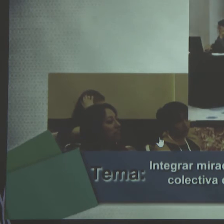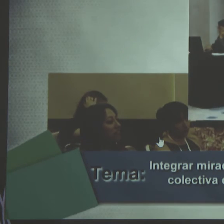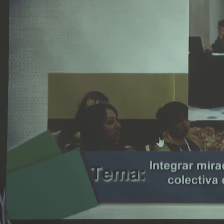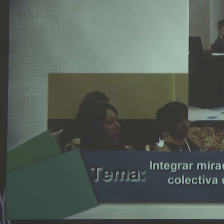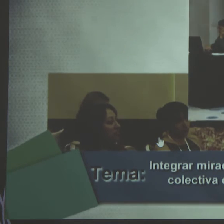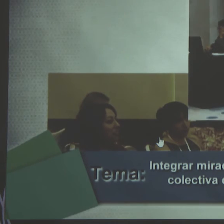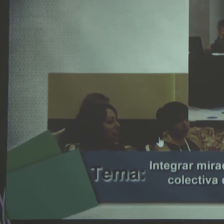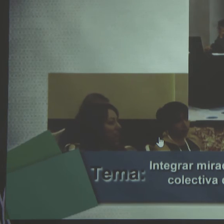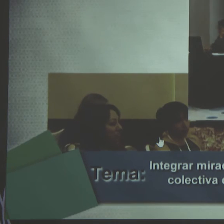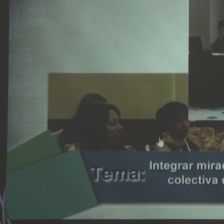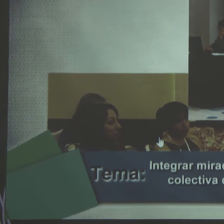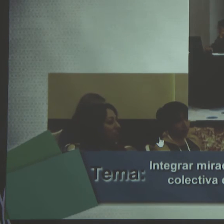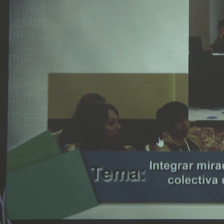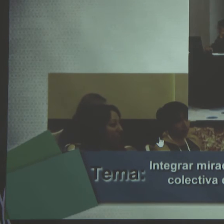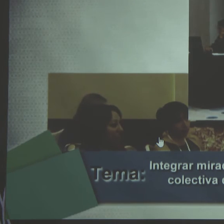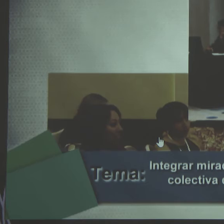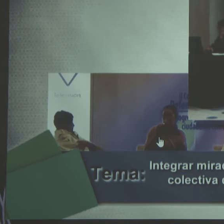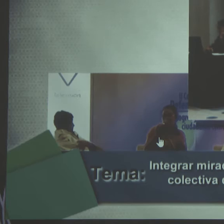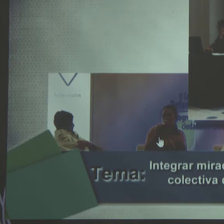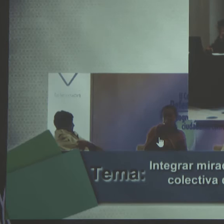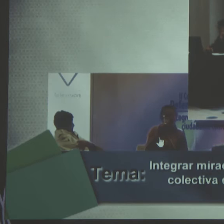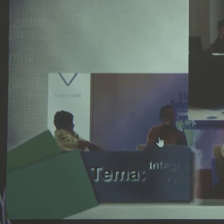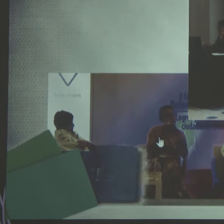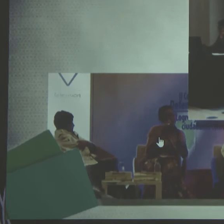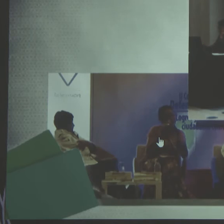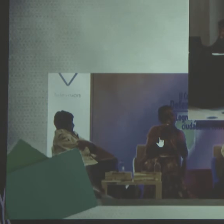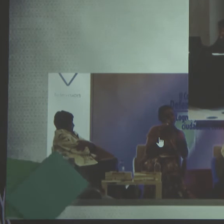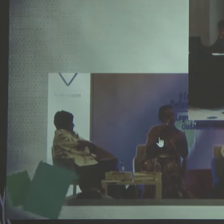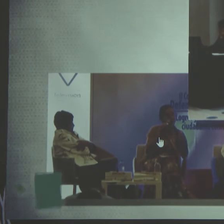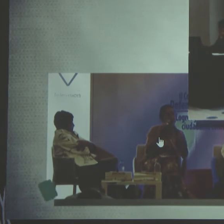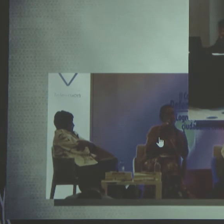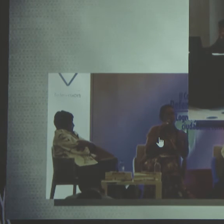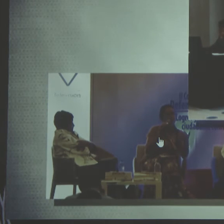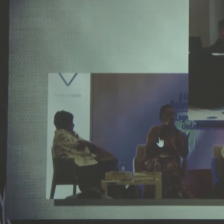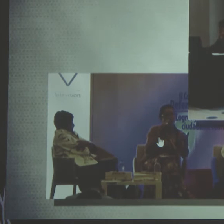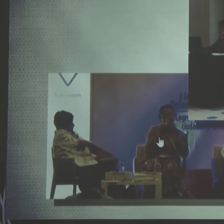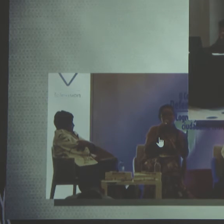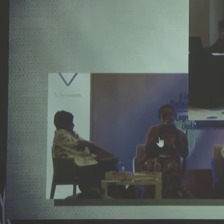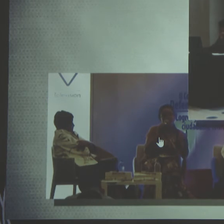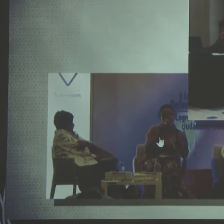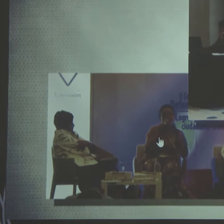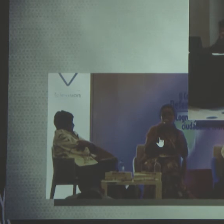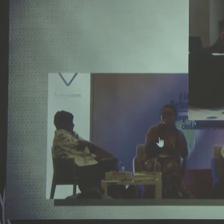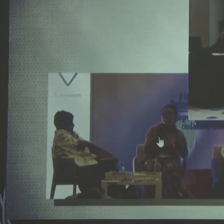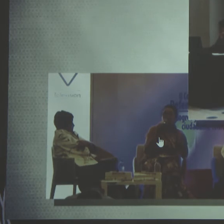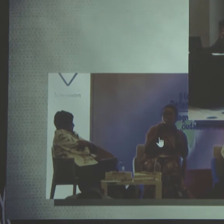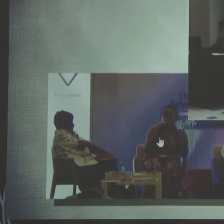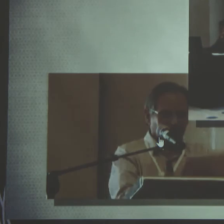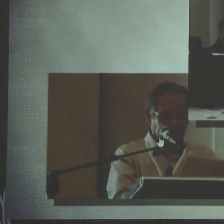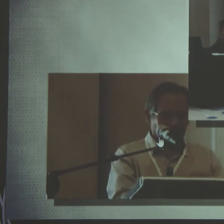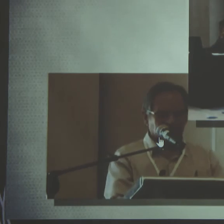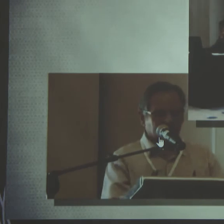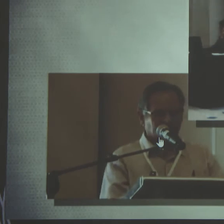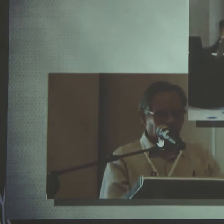a través de un periodismo responsable, un periodismo que piense más en el interés común